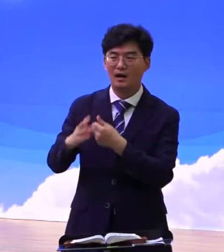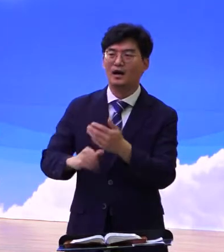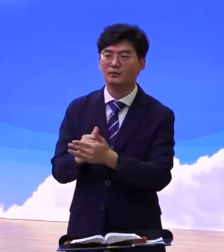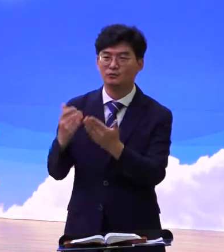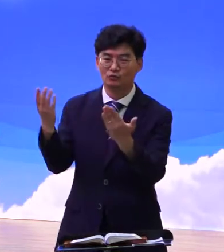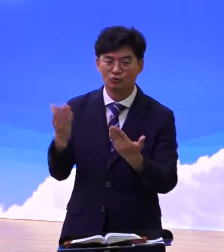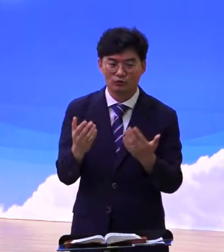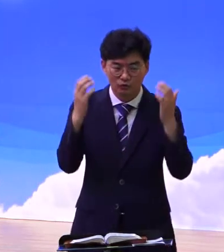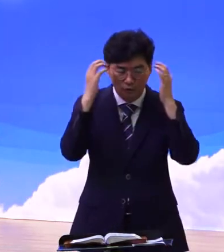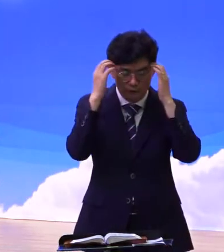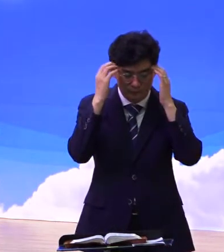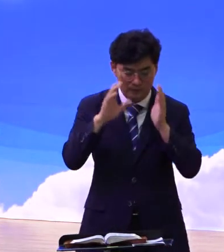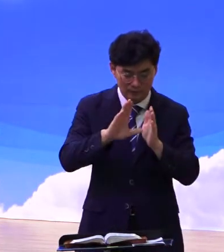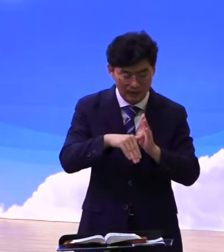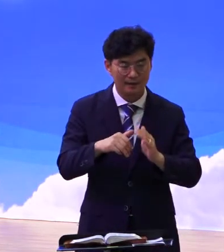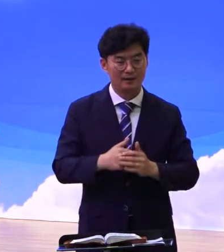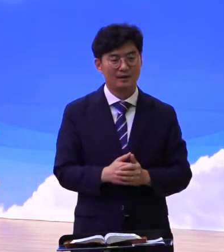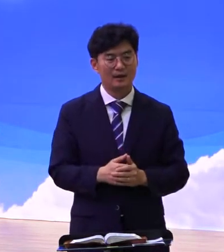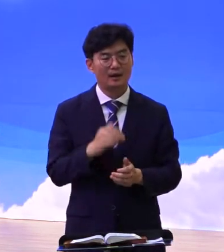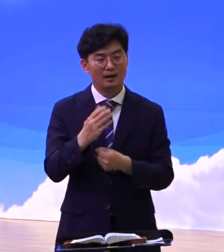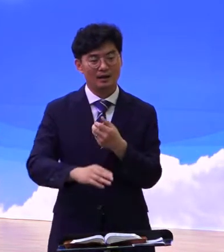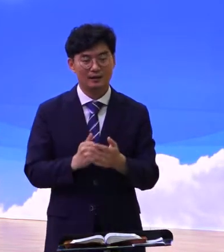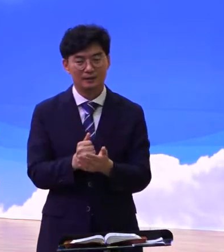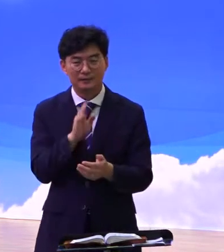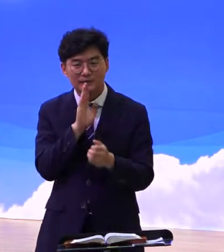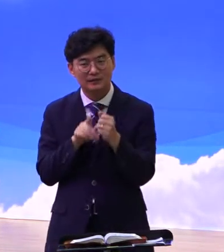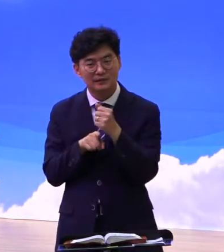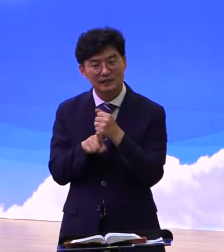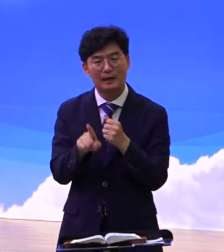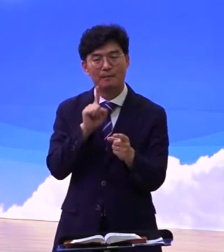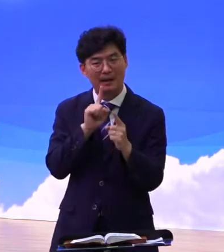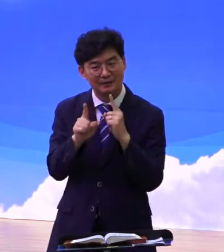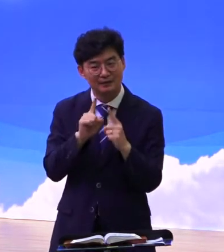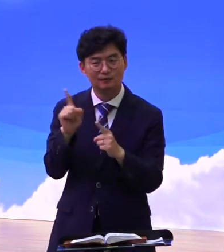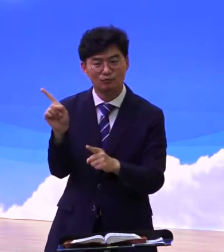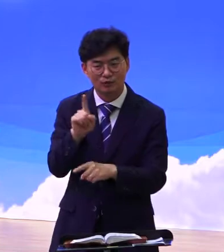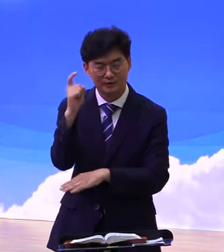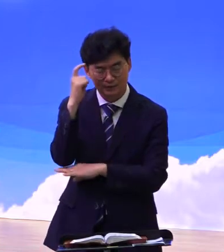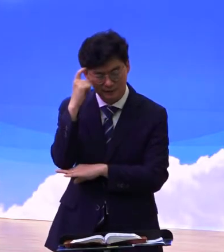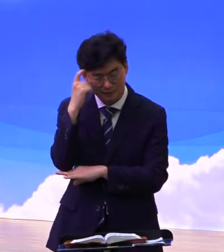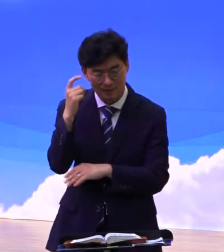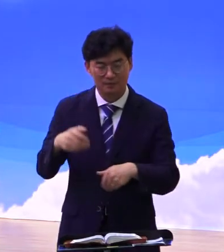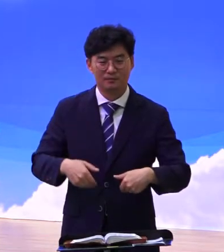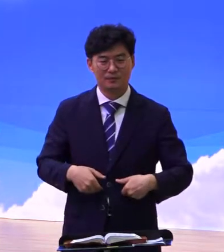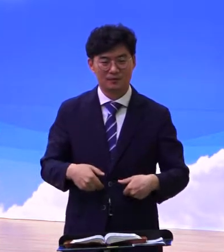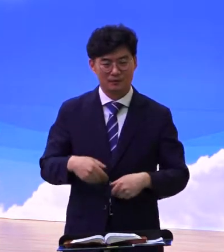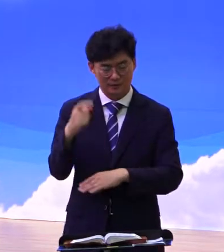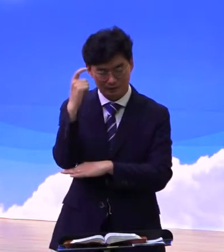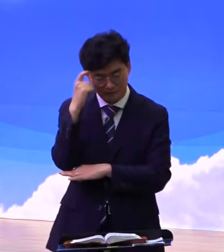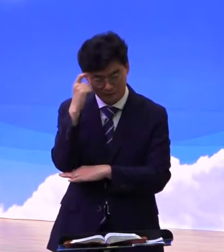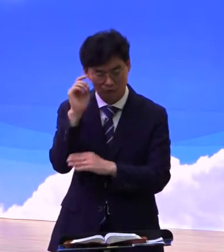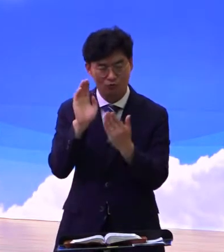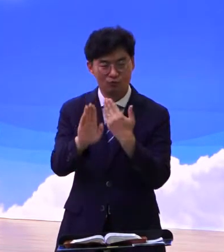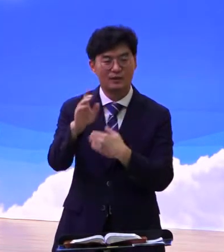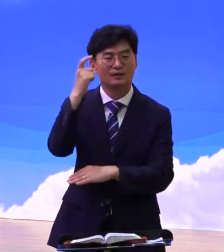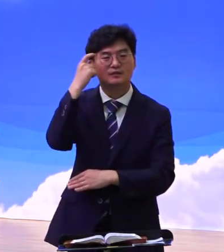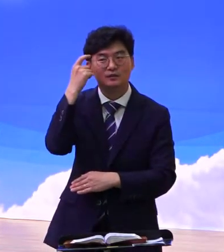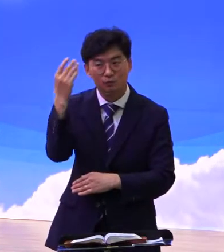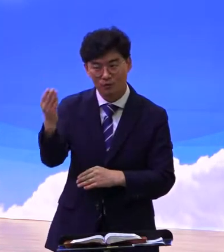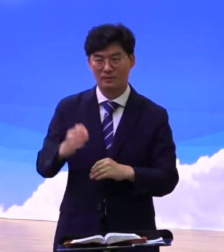그곳에서 하나님의 진리의 말씀을 생각하고 하나님께 질문하십시오. 하나님,